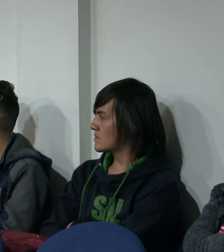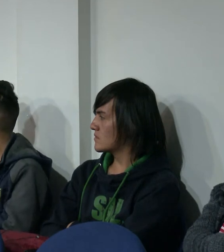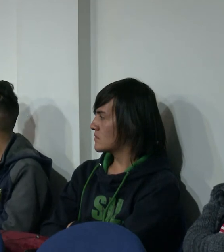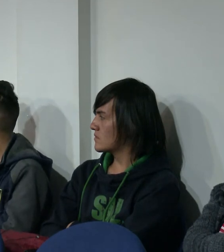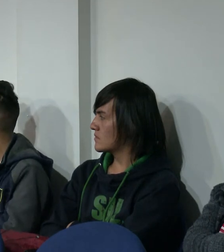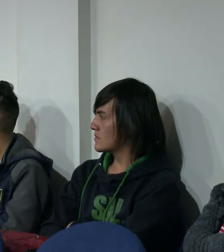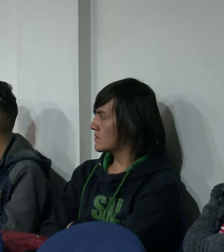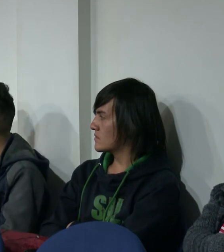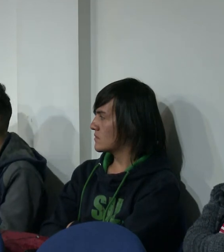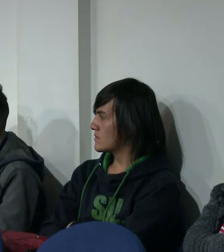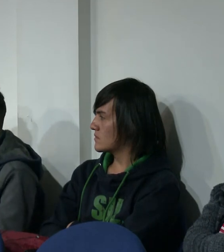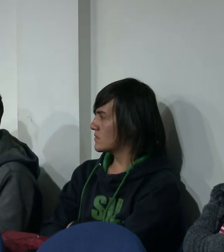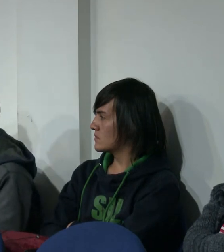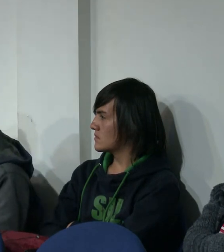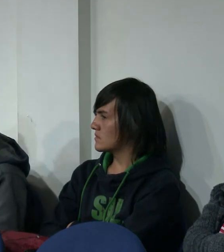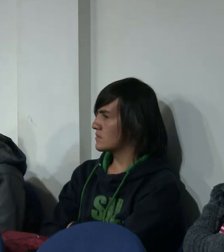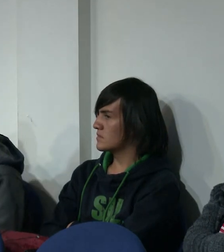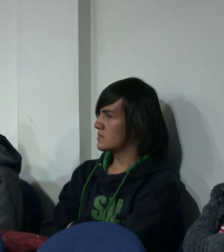esas subjetividades?